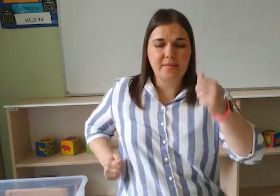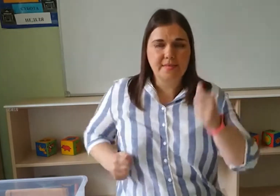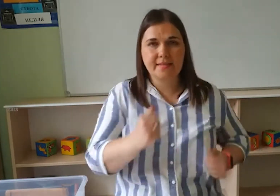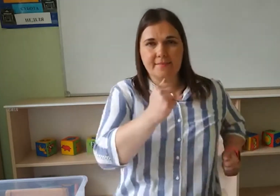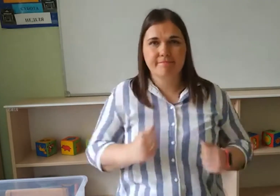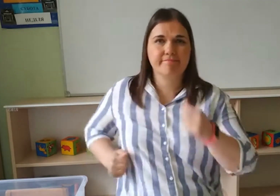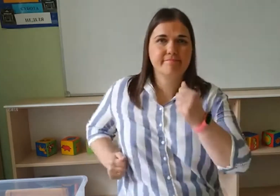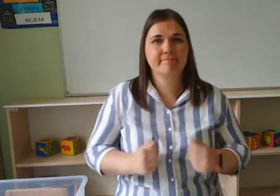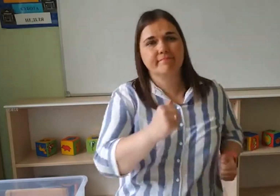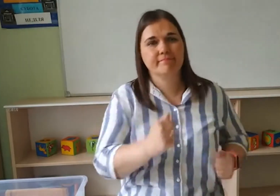Бігти.